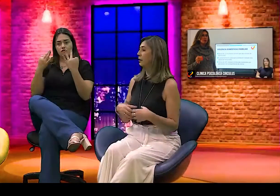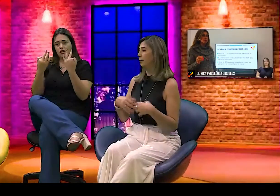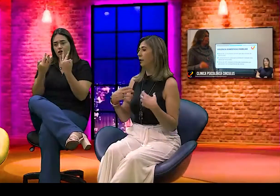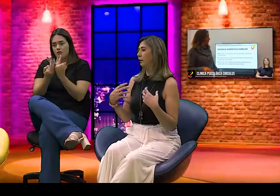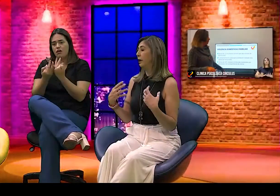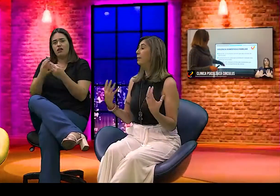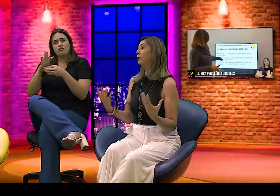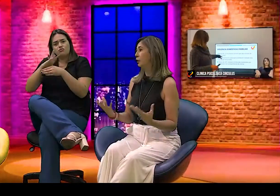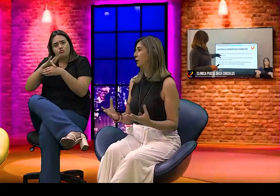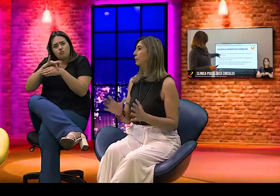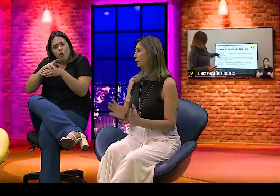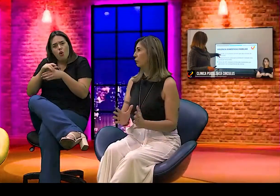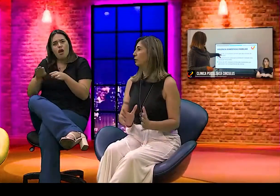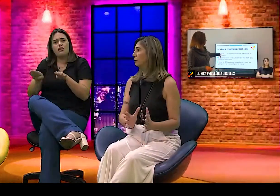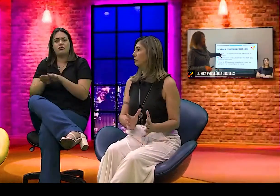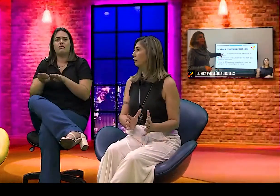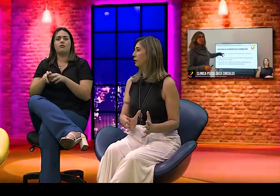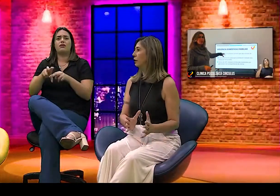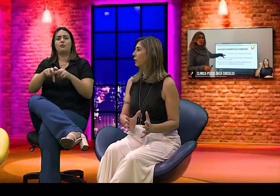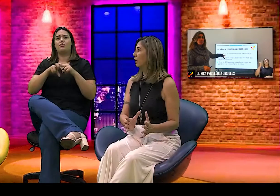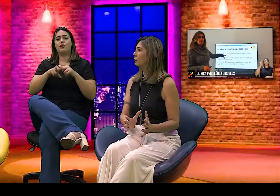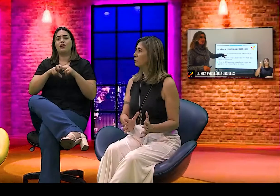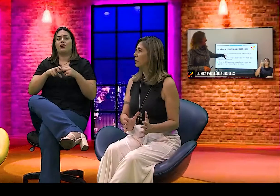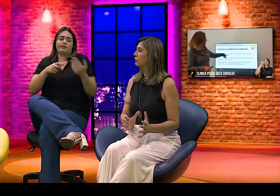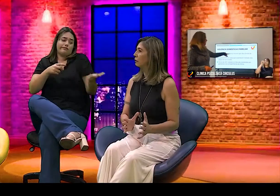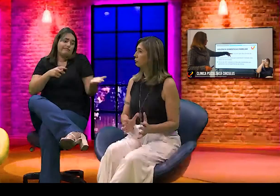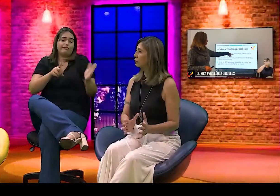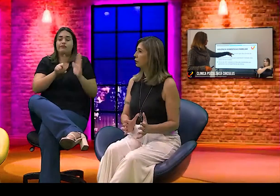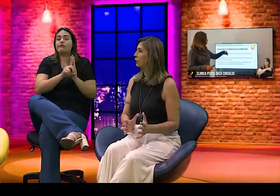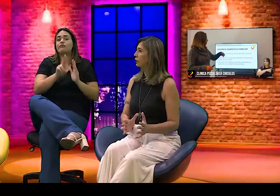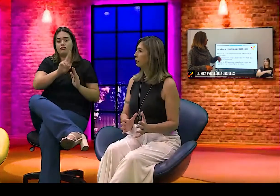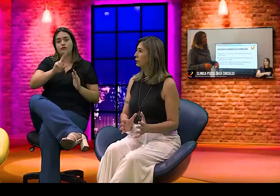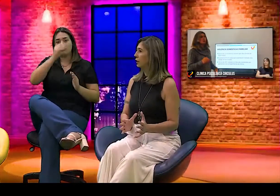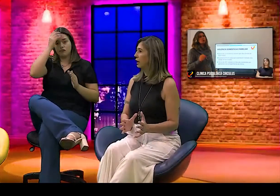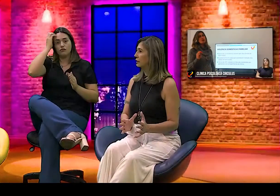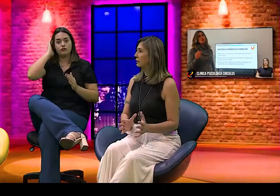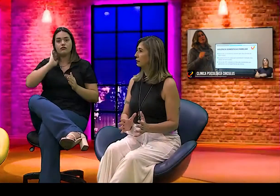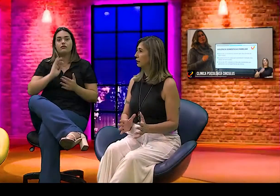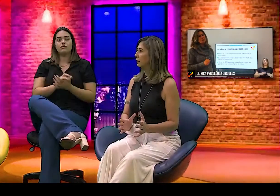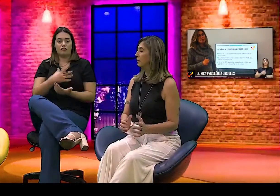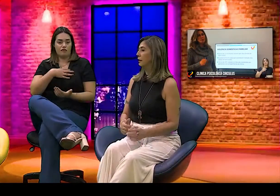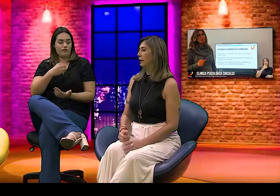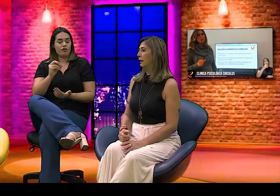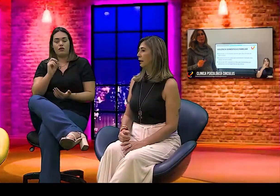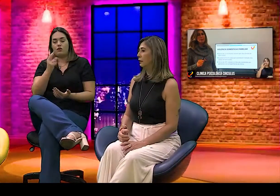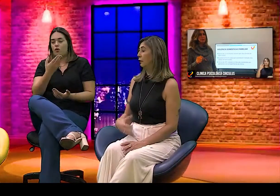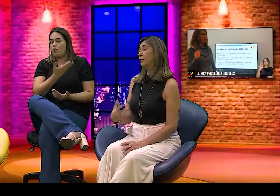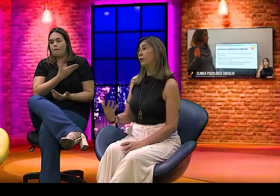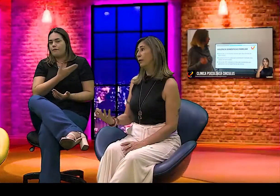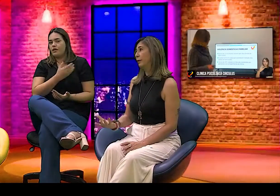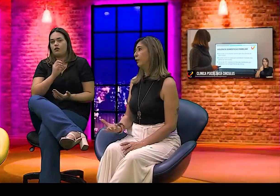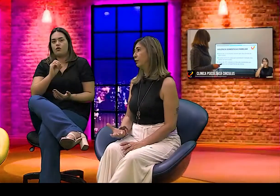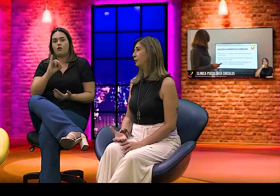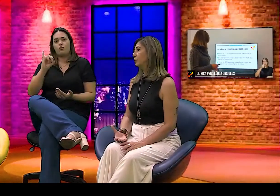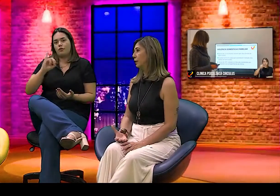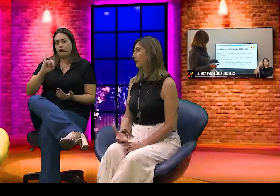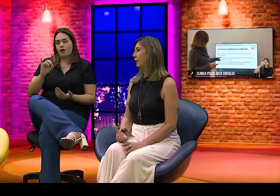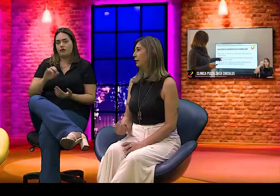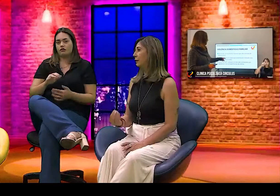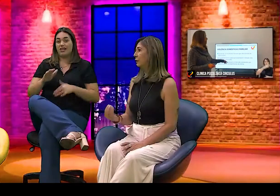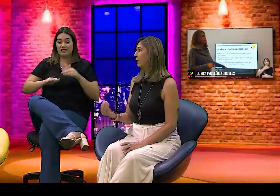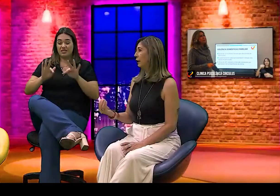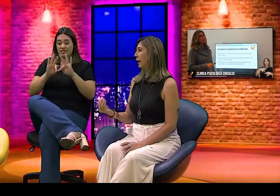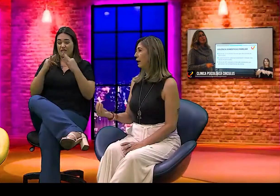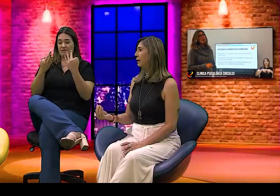adoentada e bem perdida por conta de ter alguém usuário dentro de casa. Né? Geralmente uma família muito